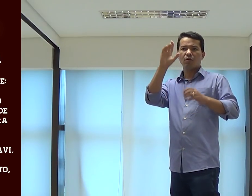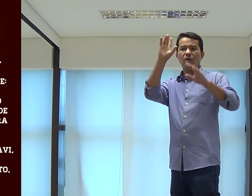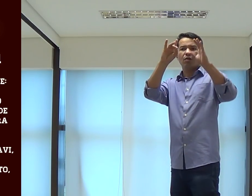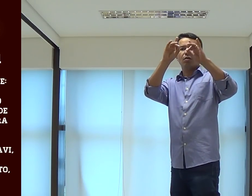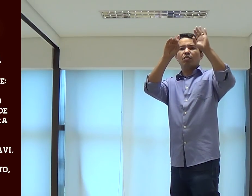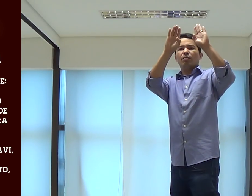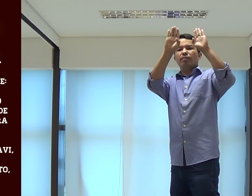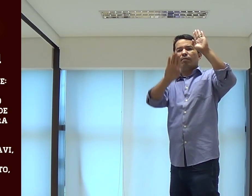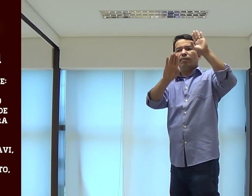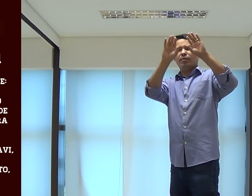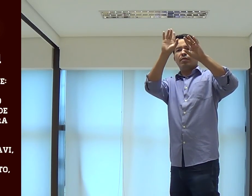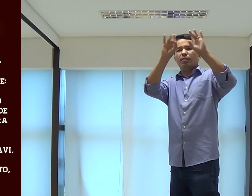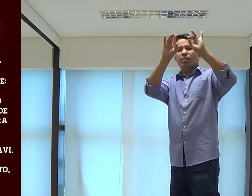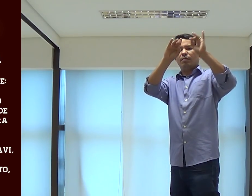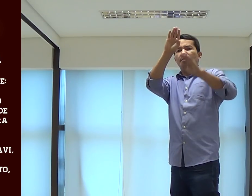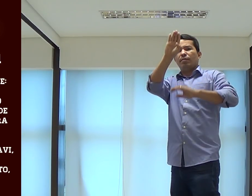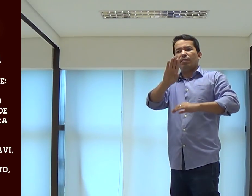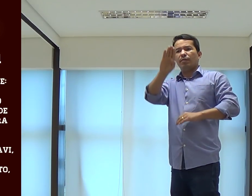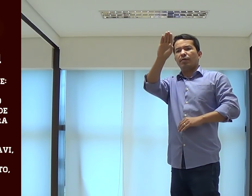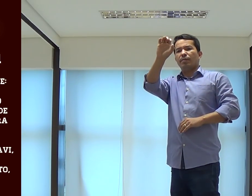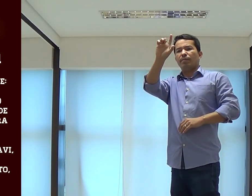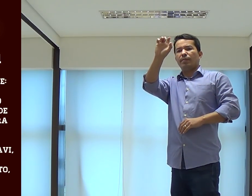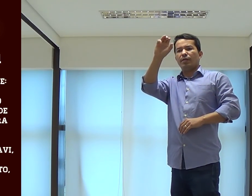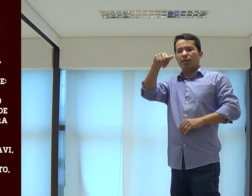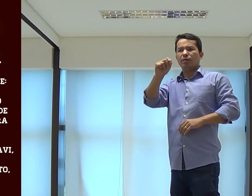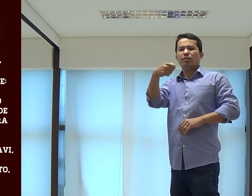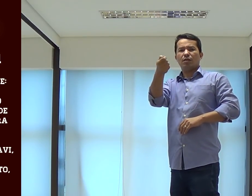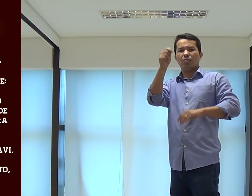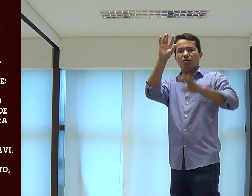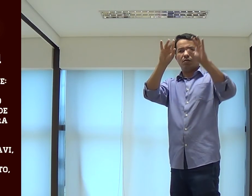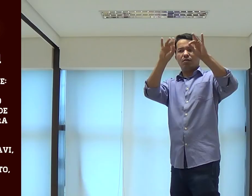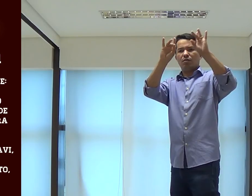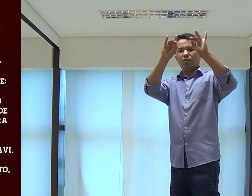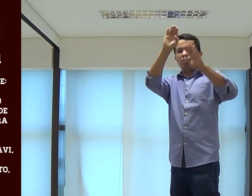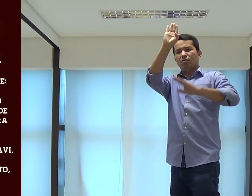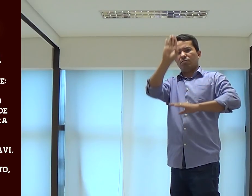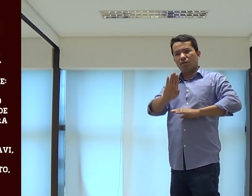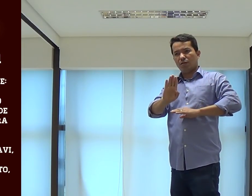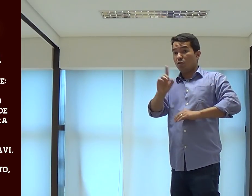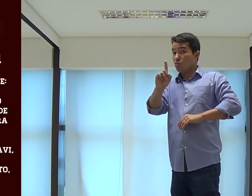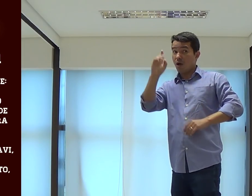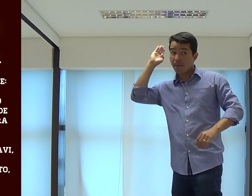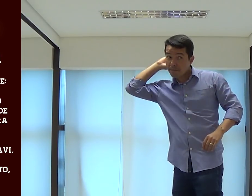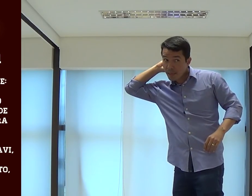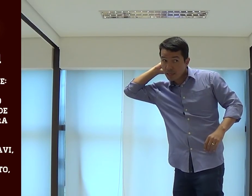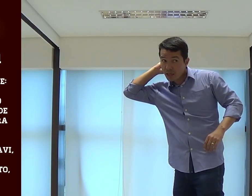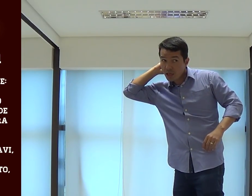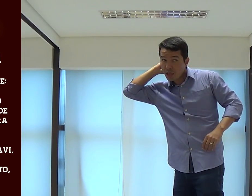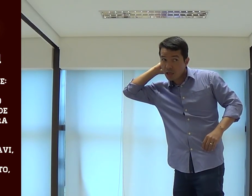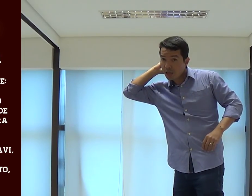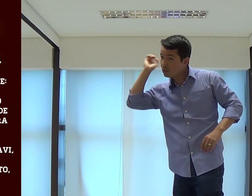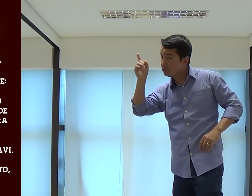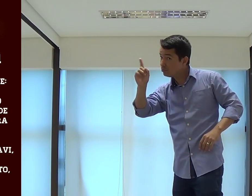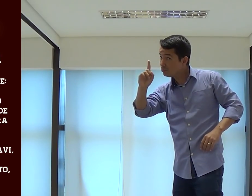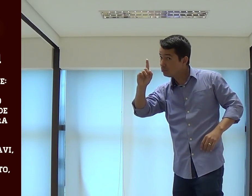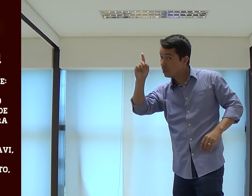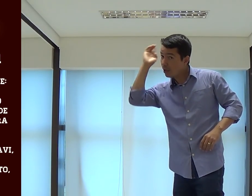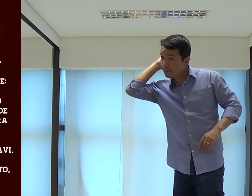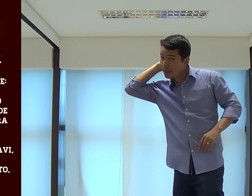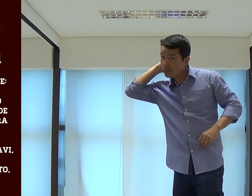nasceu, ou essa cidade de Belém, tá? Esse é o sinal, Belém. Não é Belém do